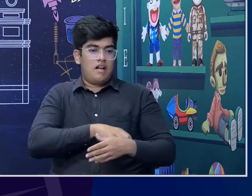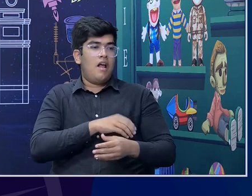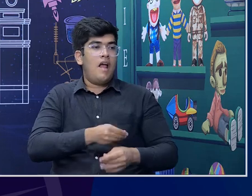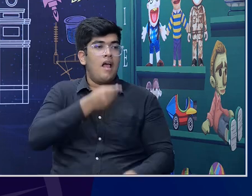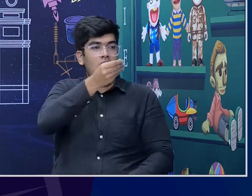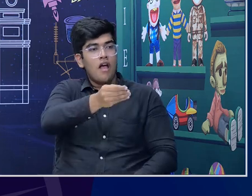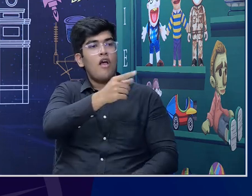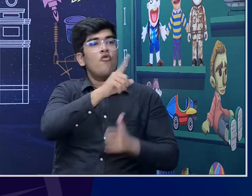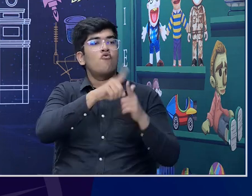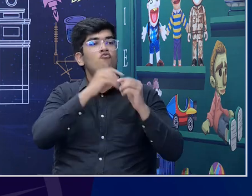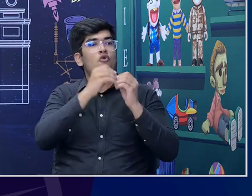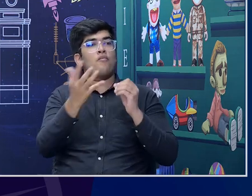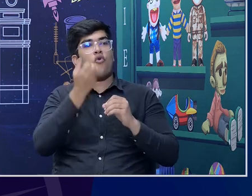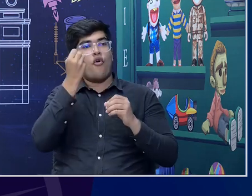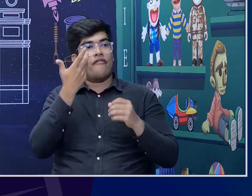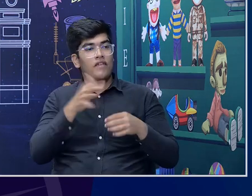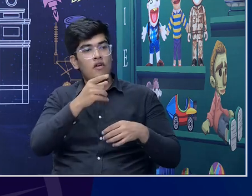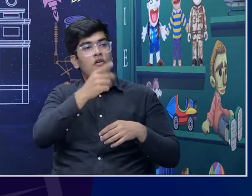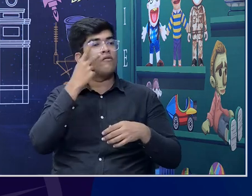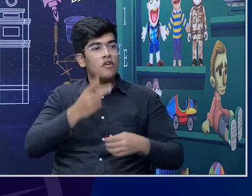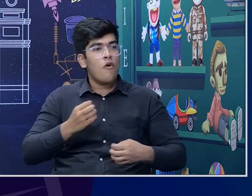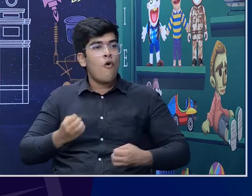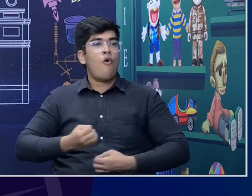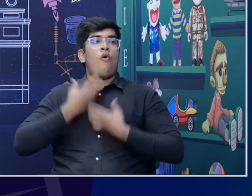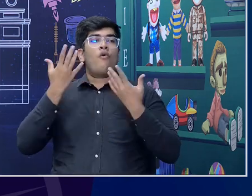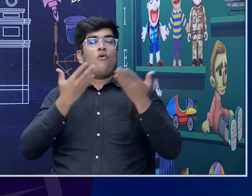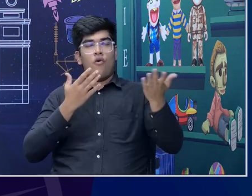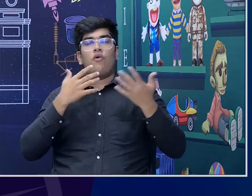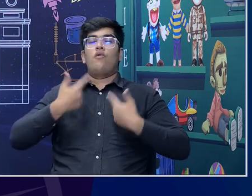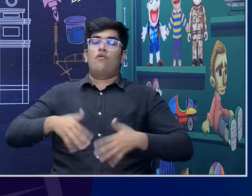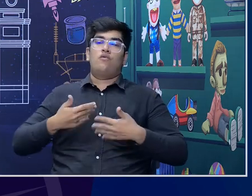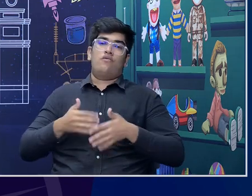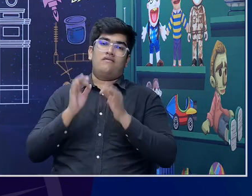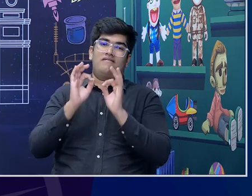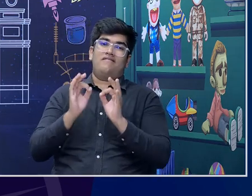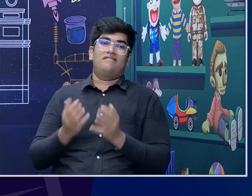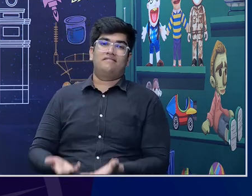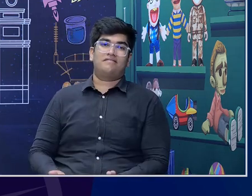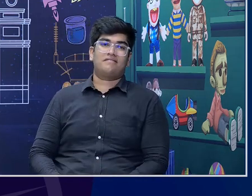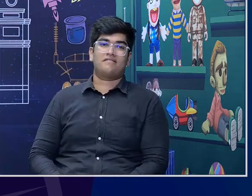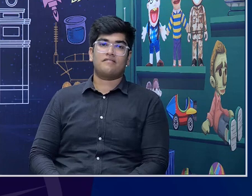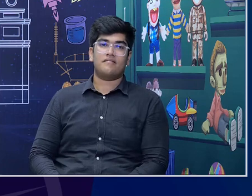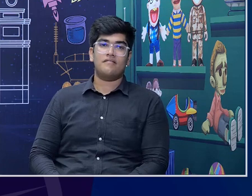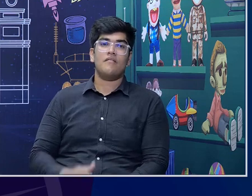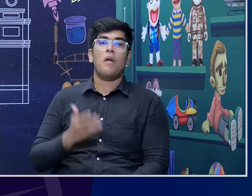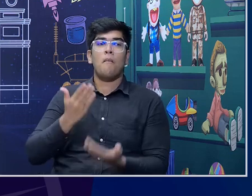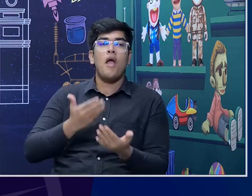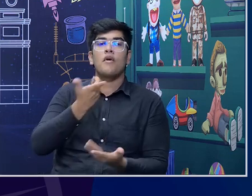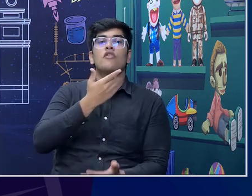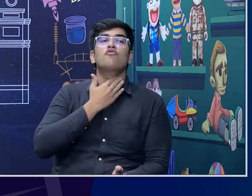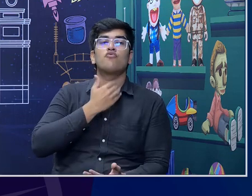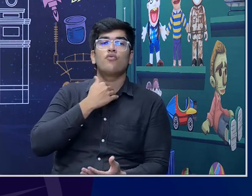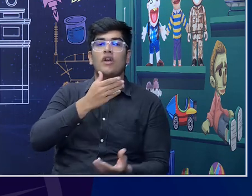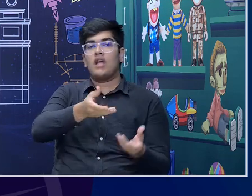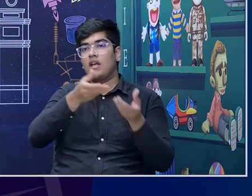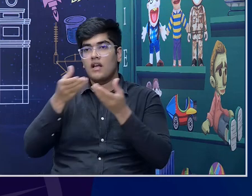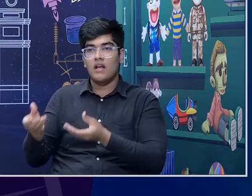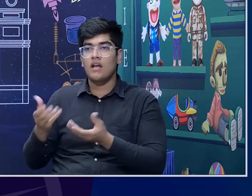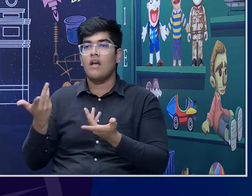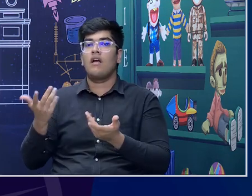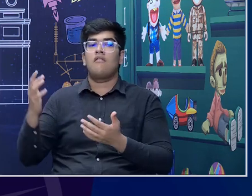ये खुशी, हम किसी को देखे कि हमारी नौकरी लग गई, तो वो कितना खुश होगा और वो हो सकता है कि उनको मीठा भी किलाए, है ना, उनको